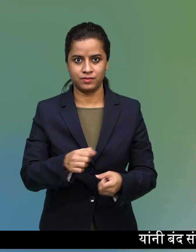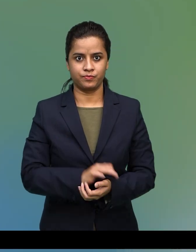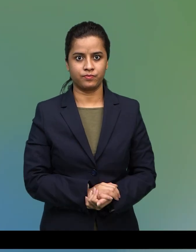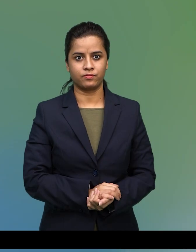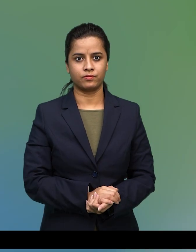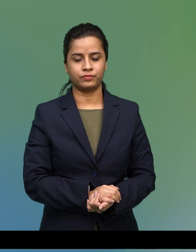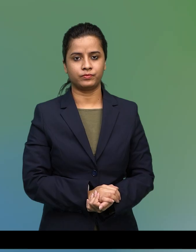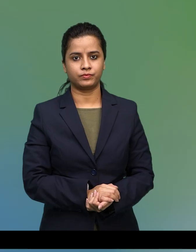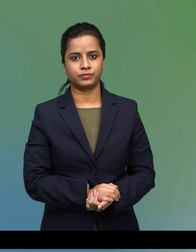रक्त.